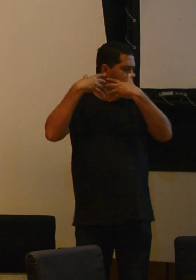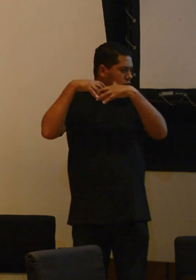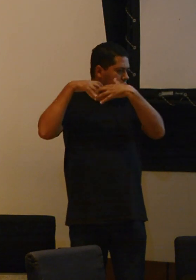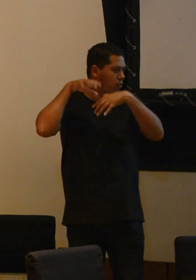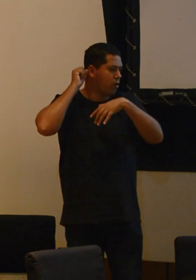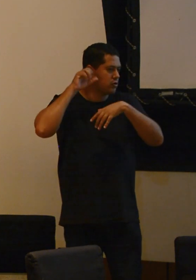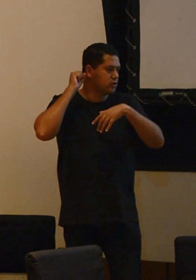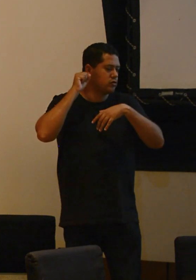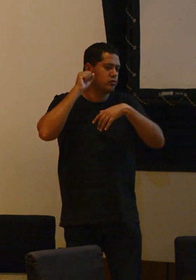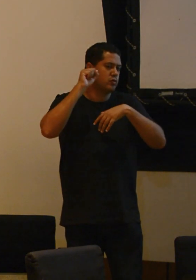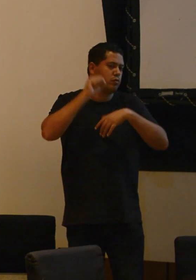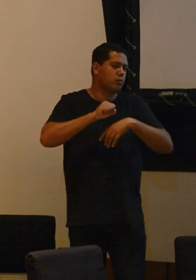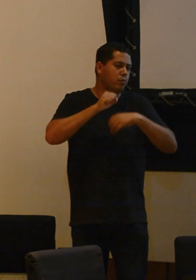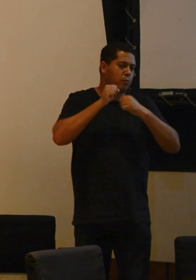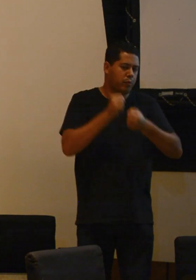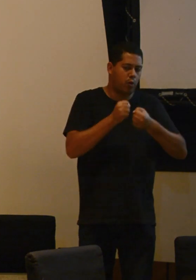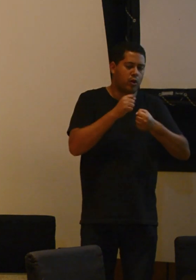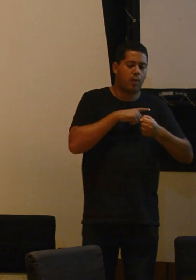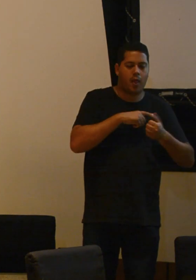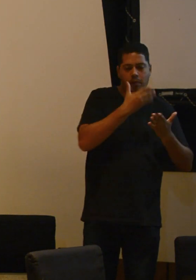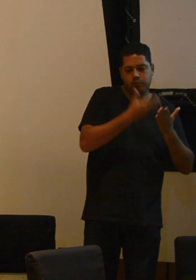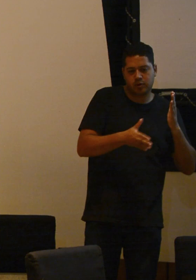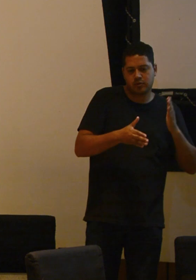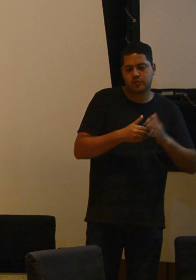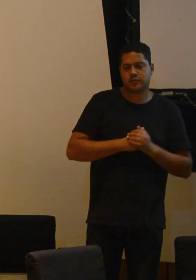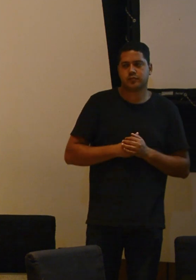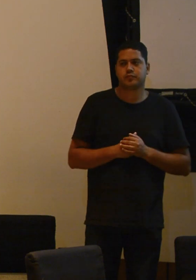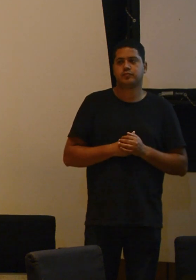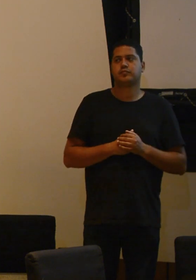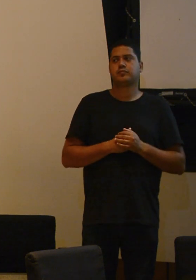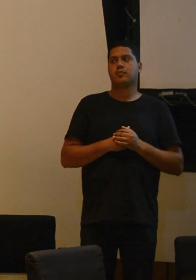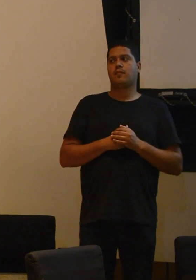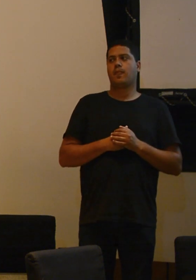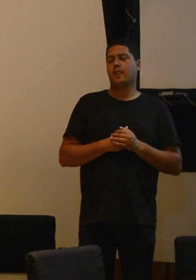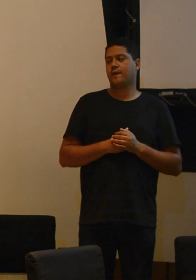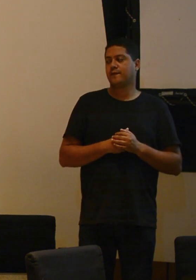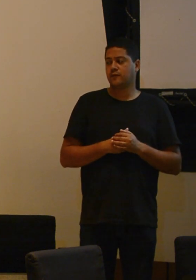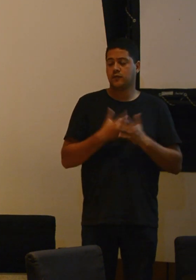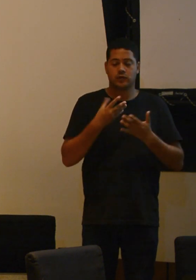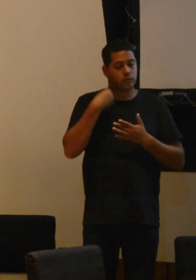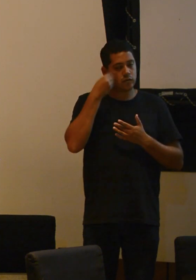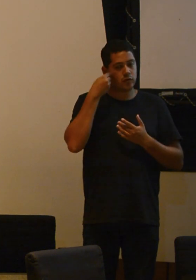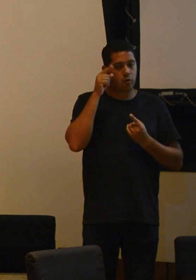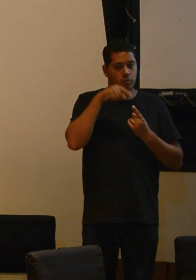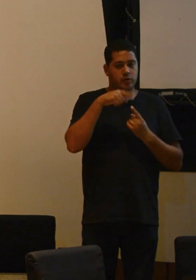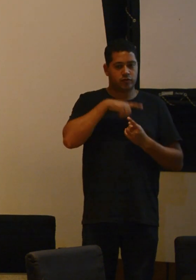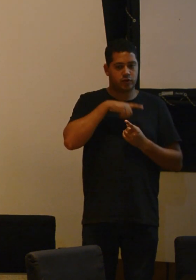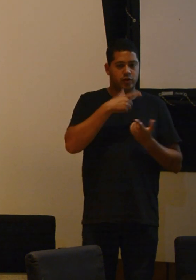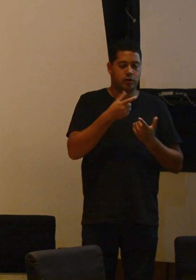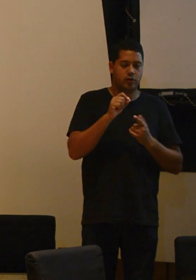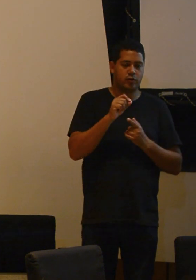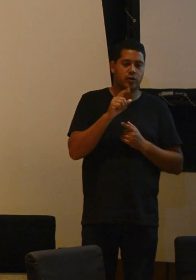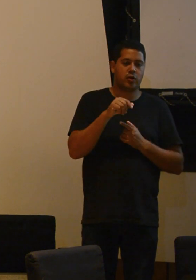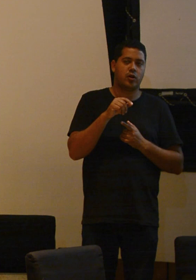pode estar sendo a origem dessa perda. Então, dentro dos objetivos que a gente tem